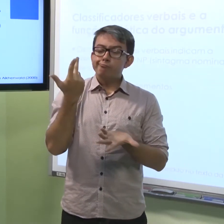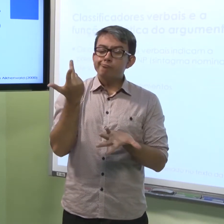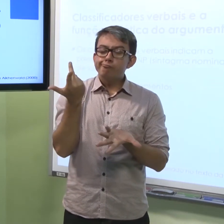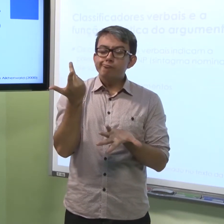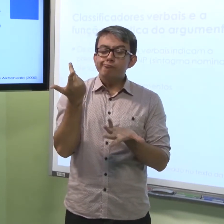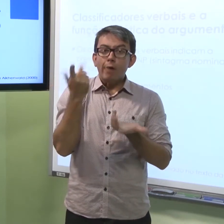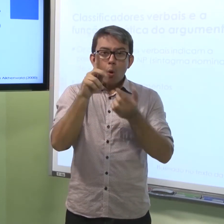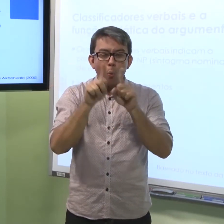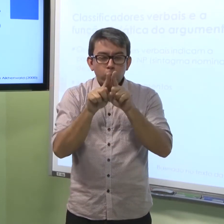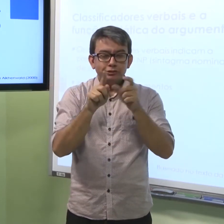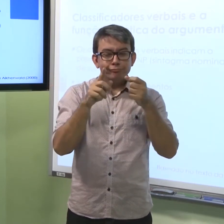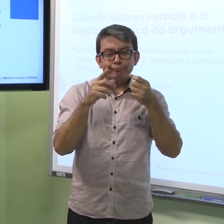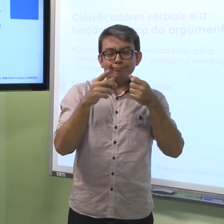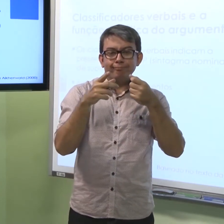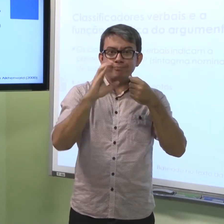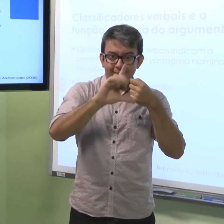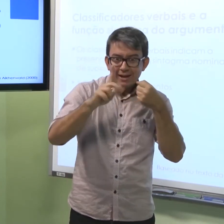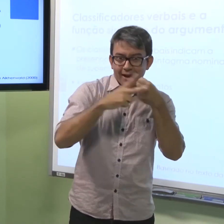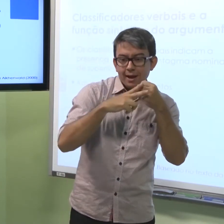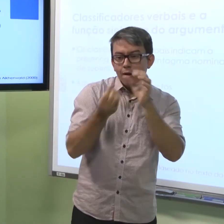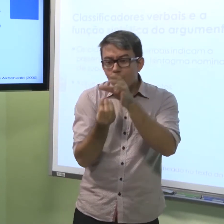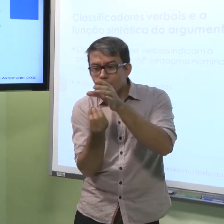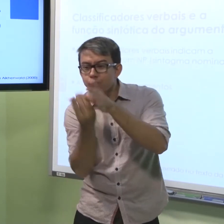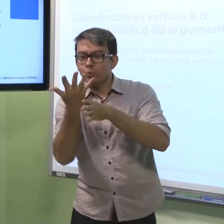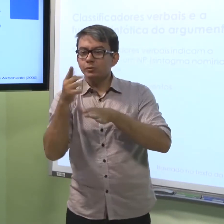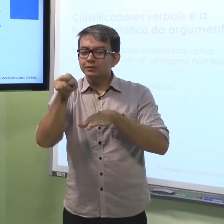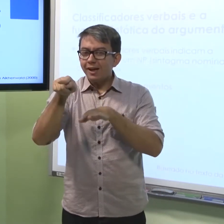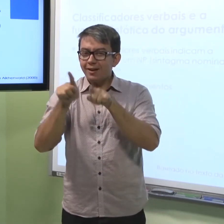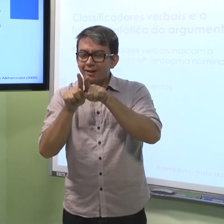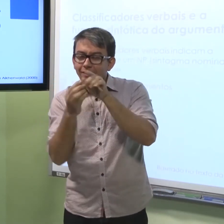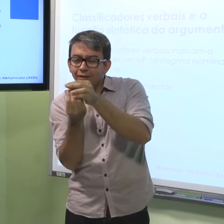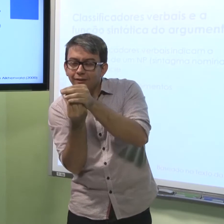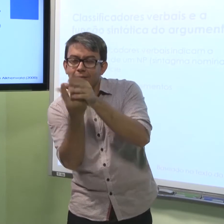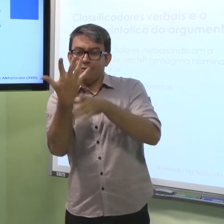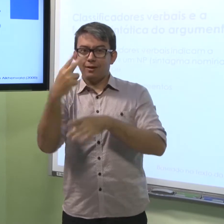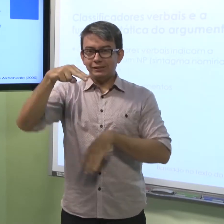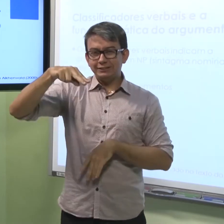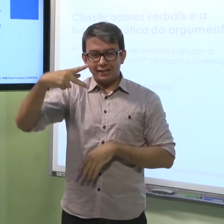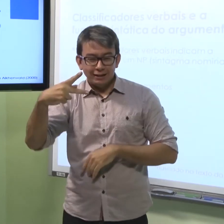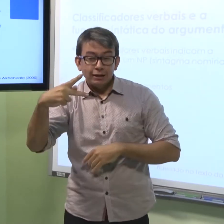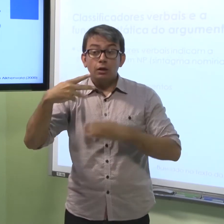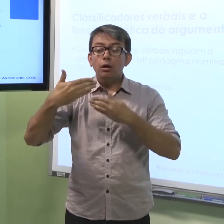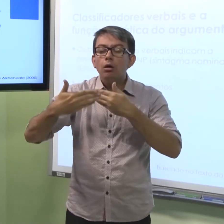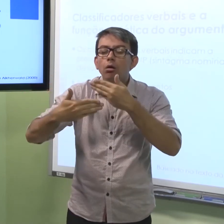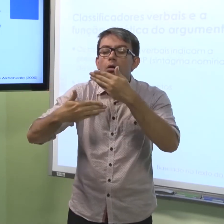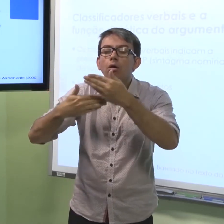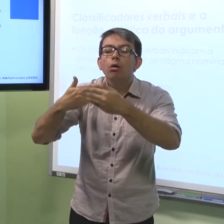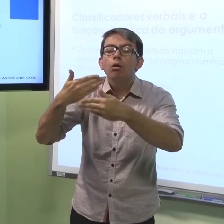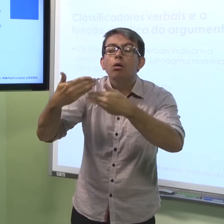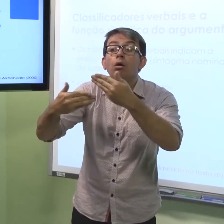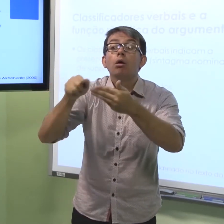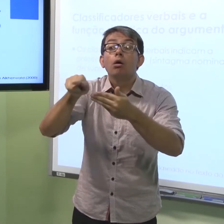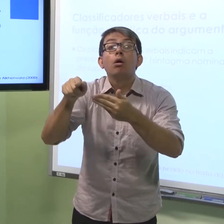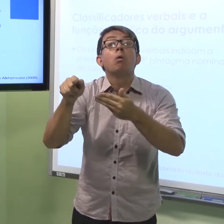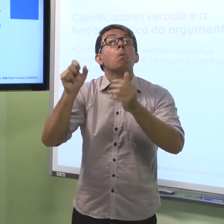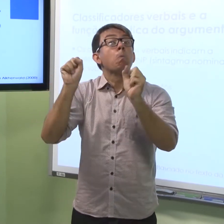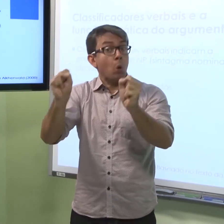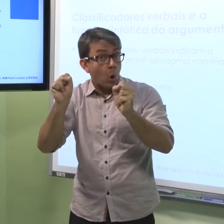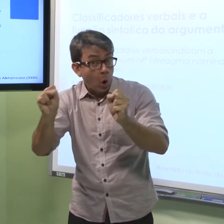Tem um classificador verbal e assim eles vão gerando os sintagmas nominais, que são